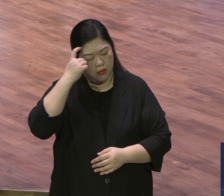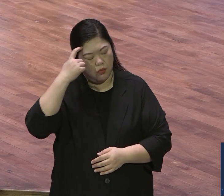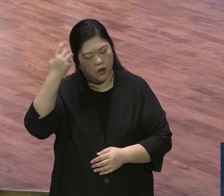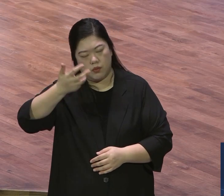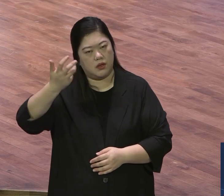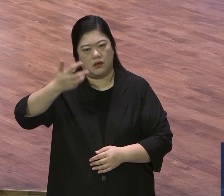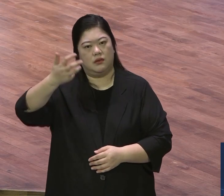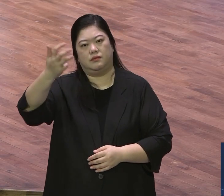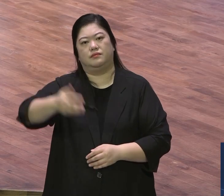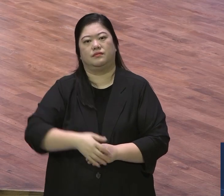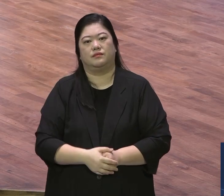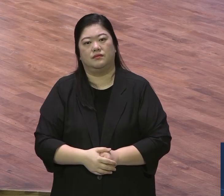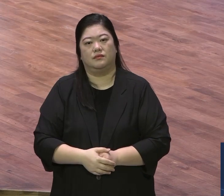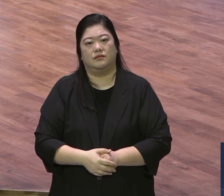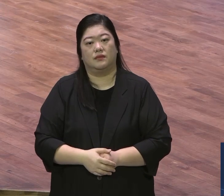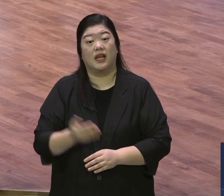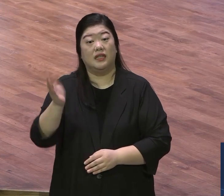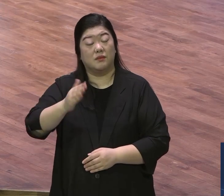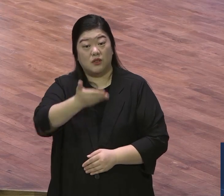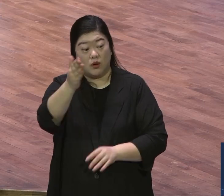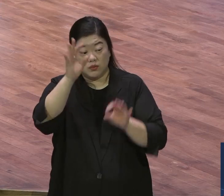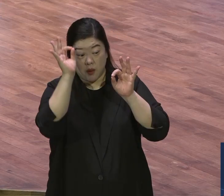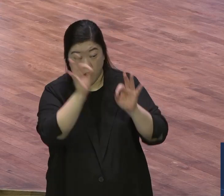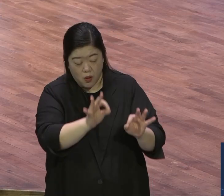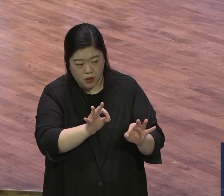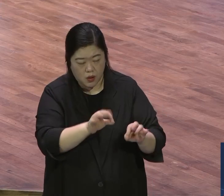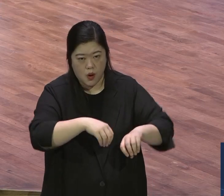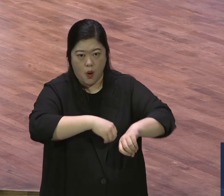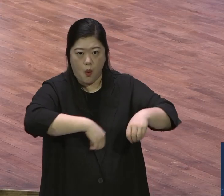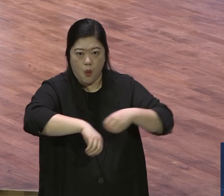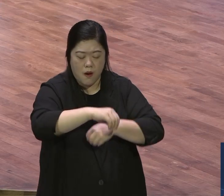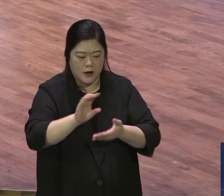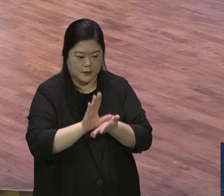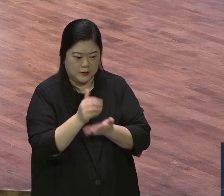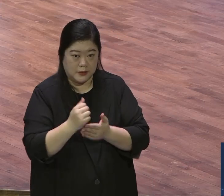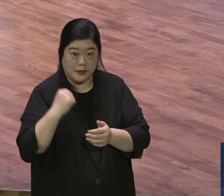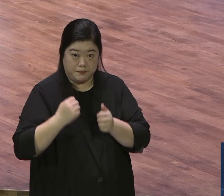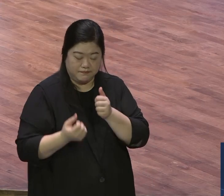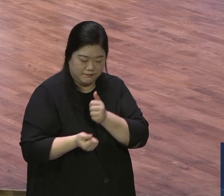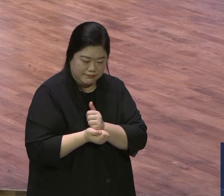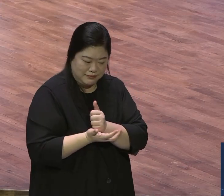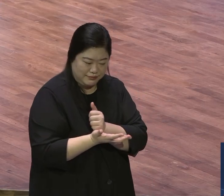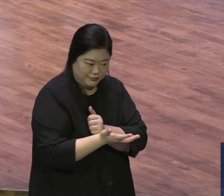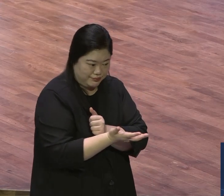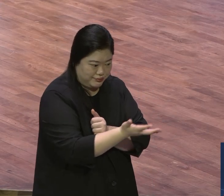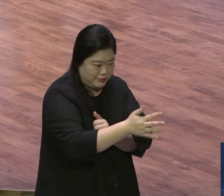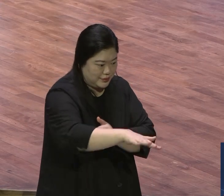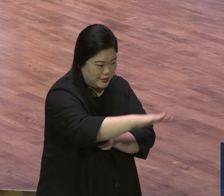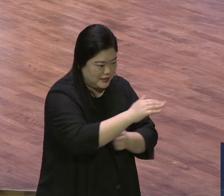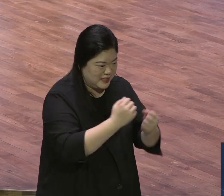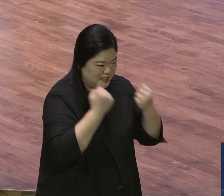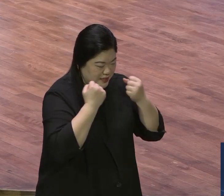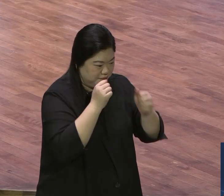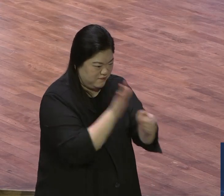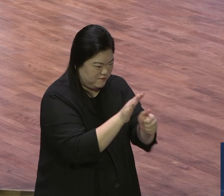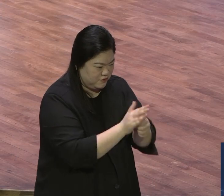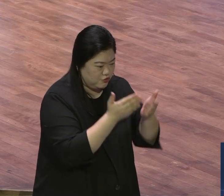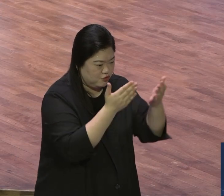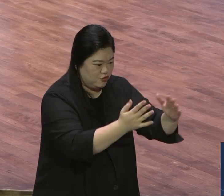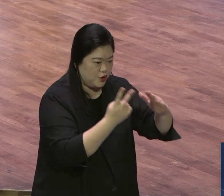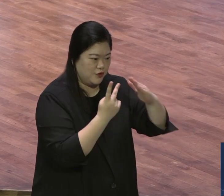쳐놨습니다. 이걸 여러분이 살리시기 바랍니다. 영적으로 잔치 분위기로 잔치 분위기 힘주고 새로운 비전